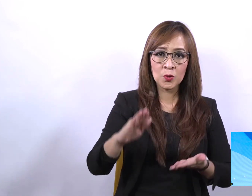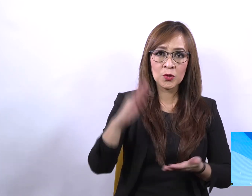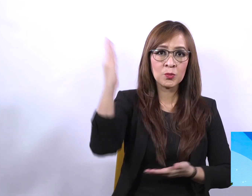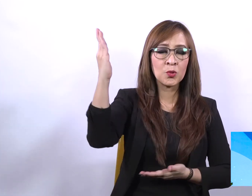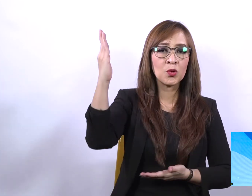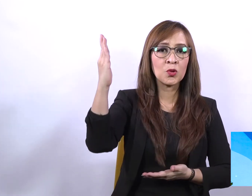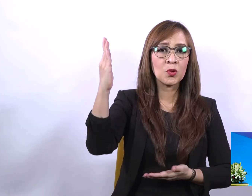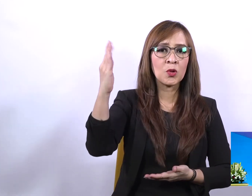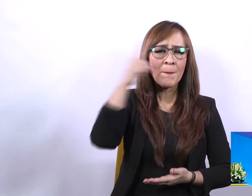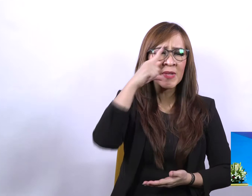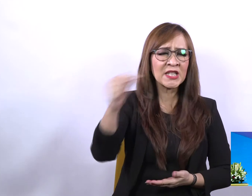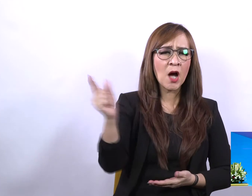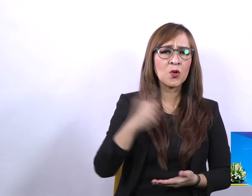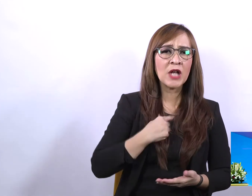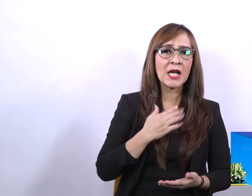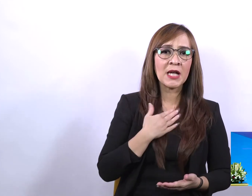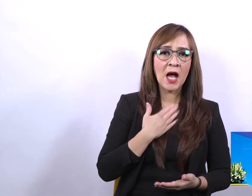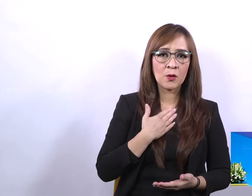pajak